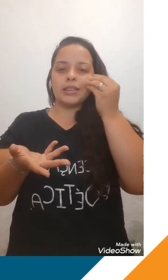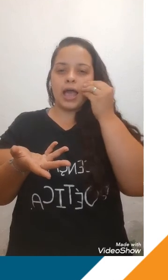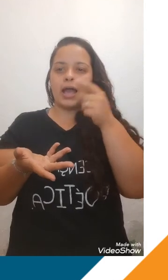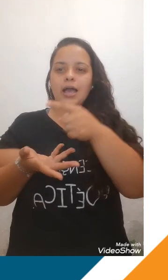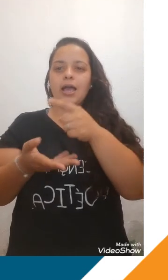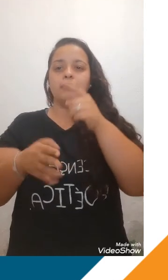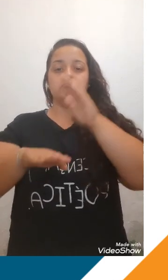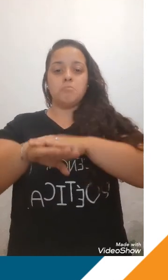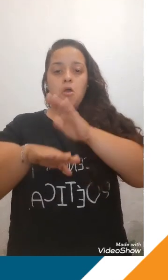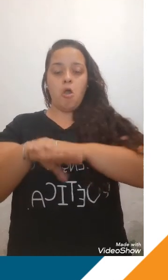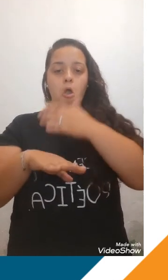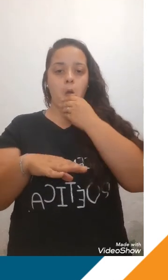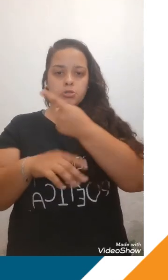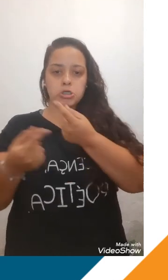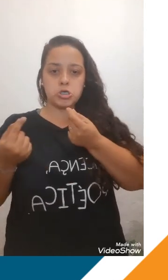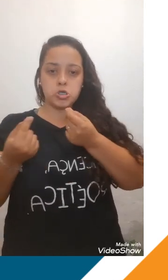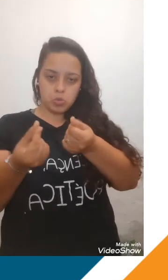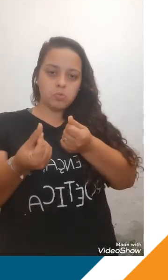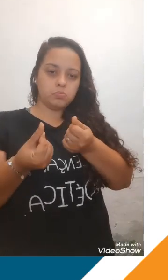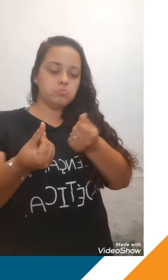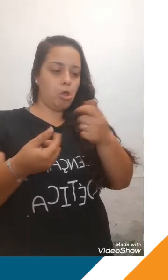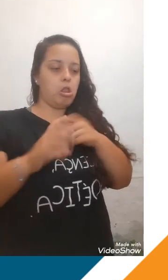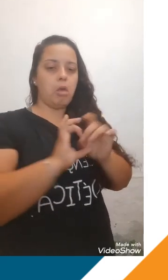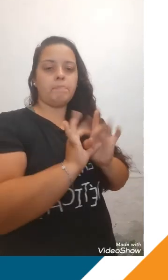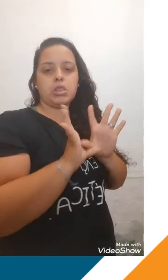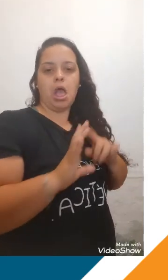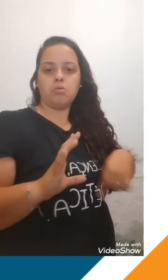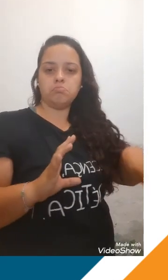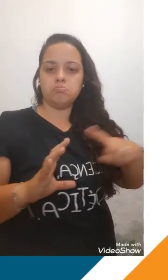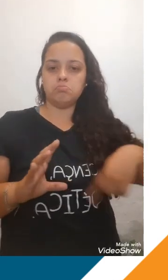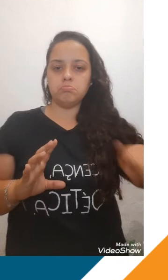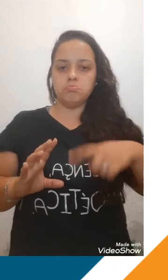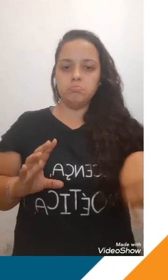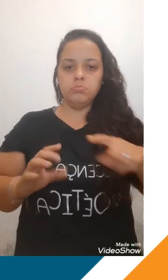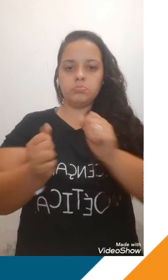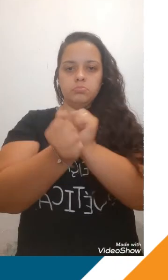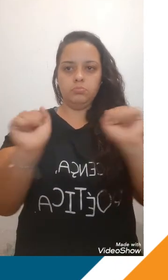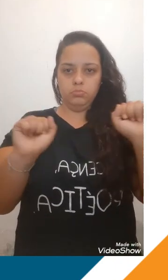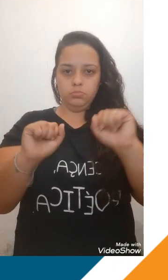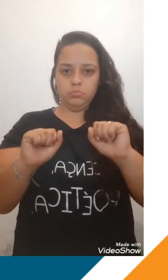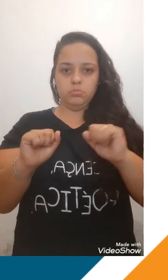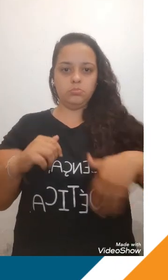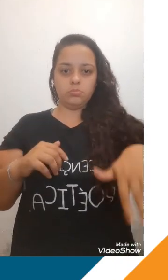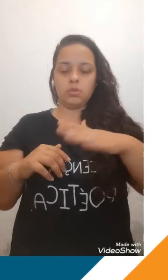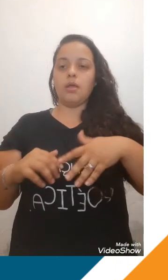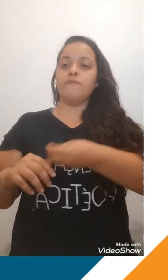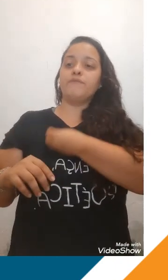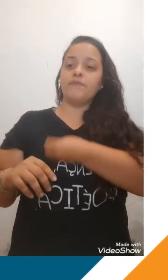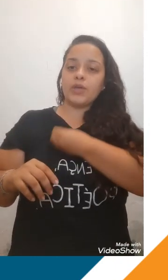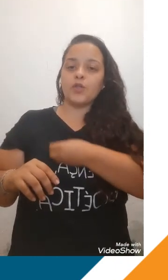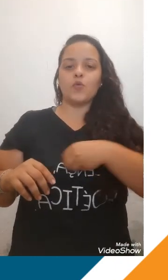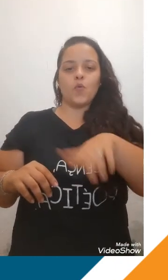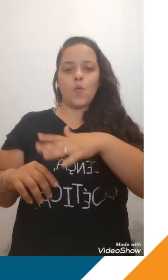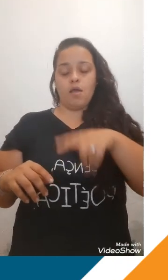dos senhores de escravos, dos escravizados, para aqueles que estavam vivendo a escravidão. Então,